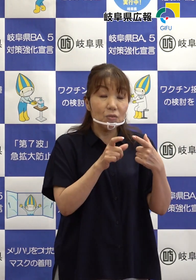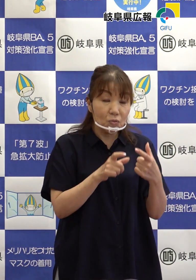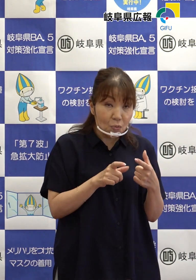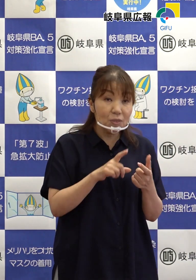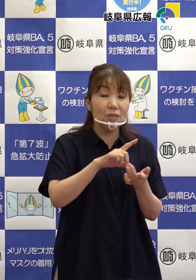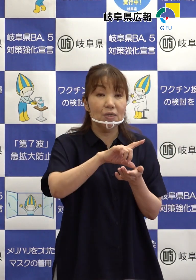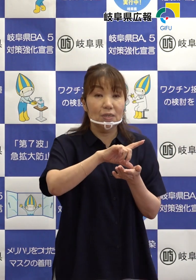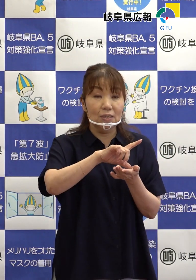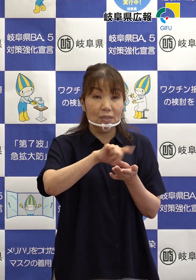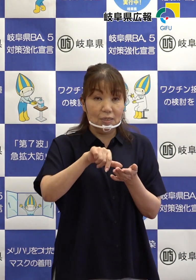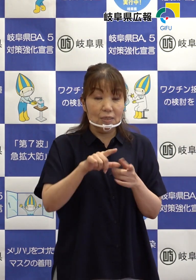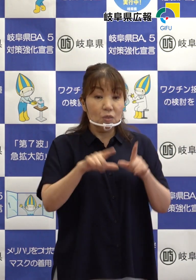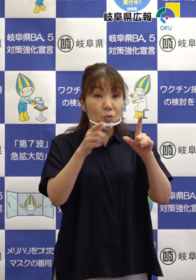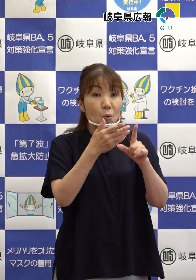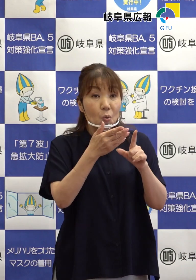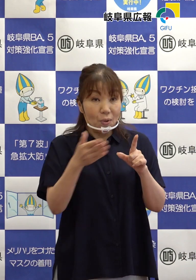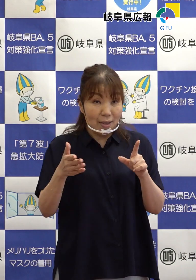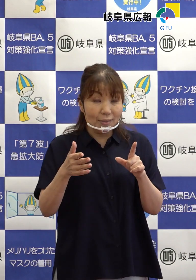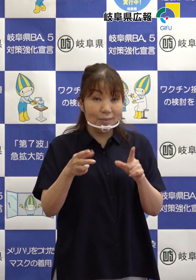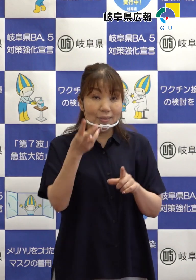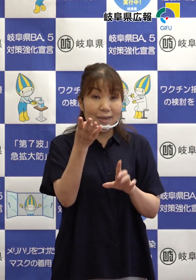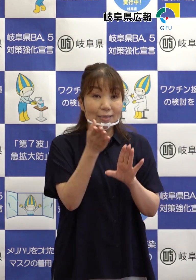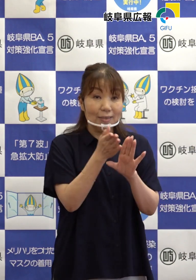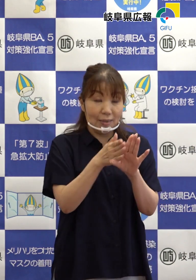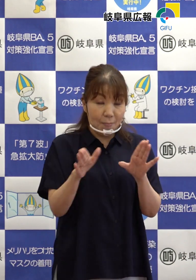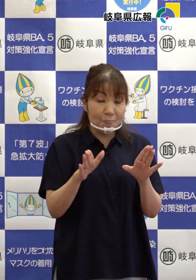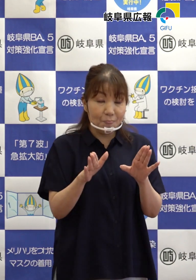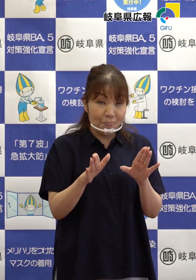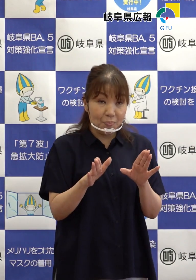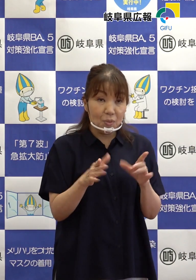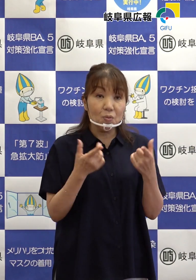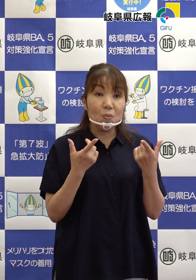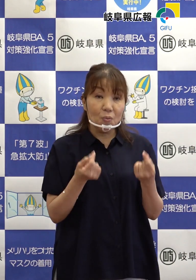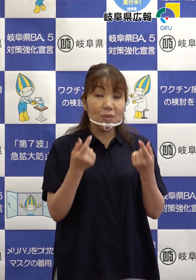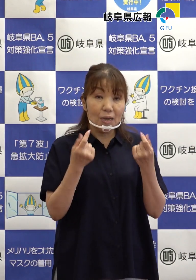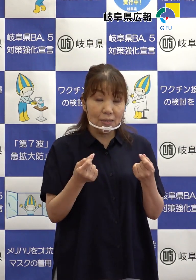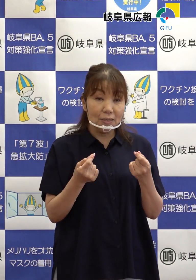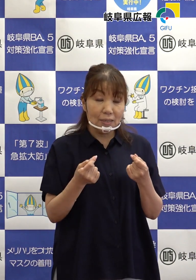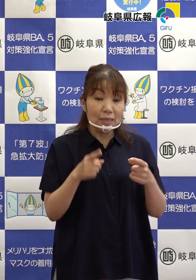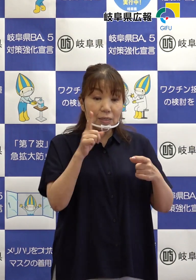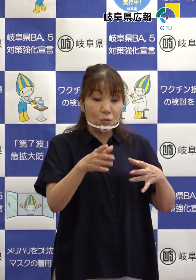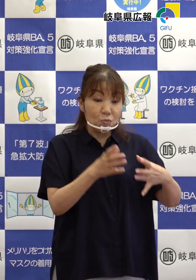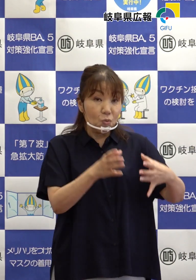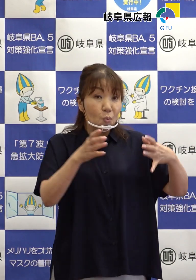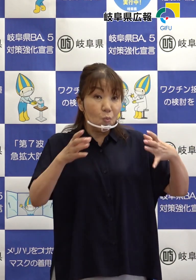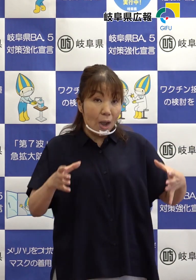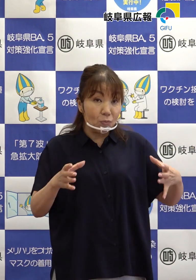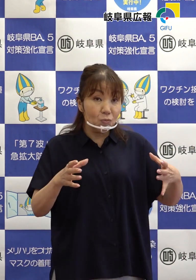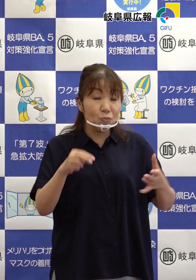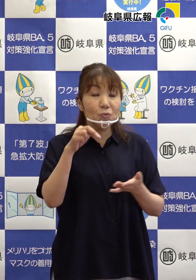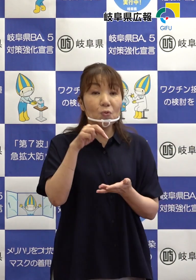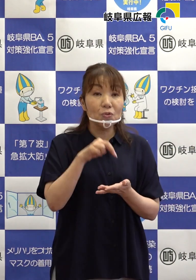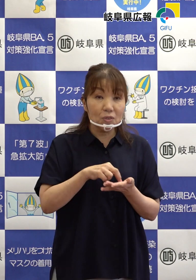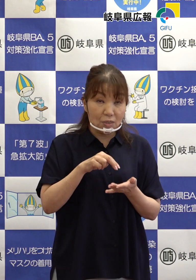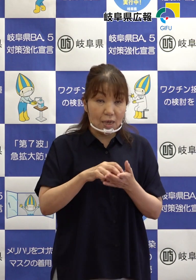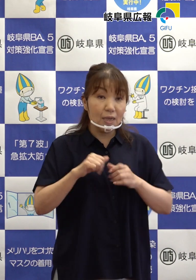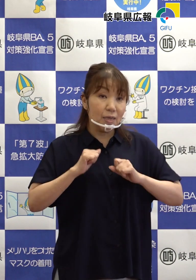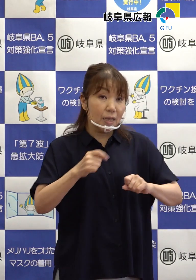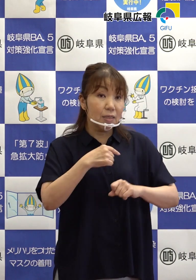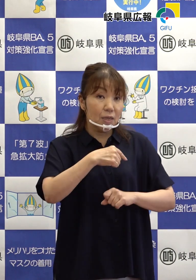この東海地域と言いますよね酒足並み揃えて一つ大きなゾーンとしてやっていこうということ